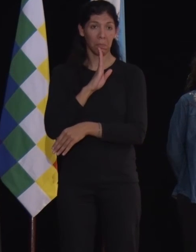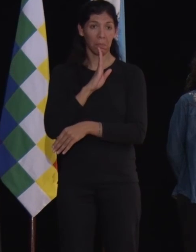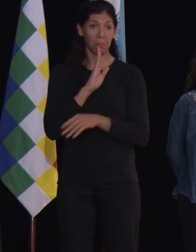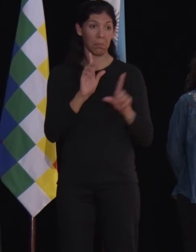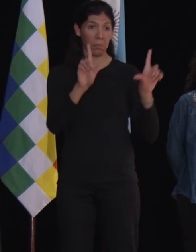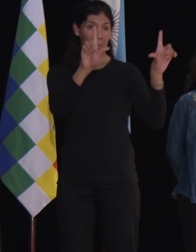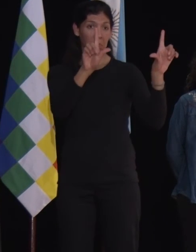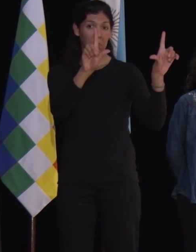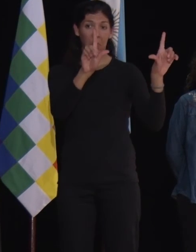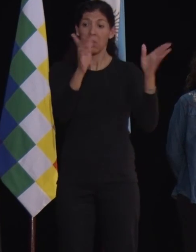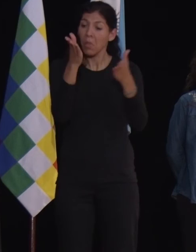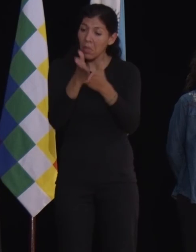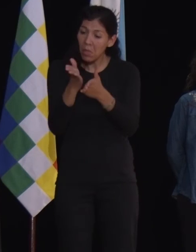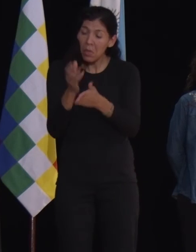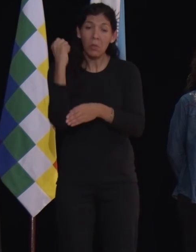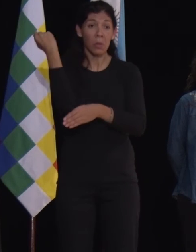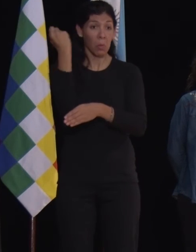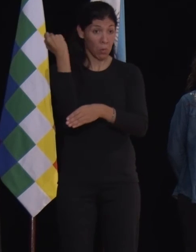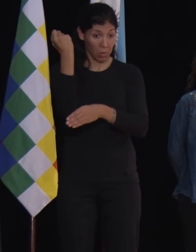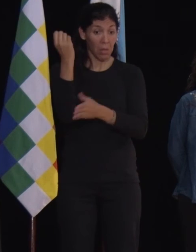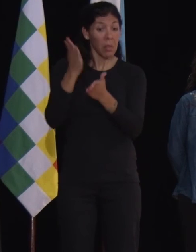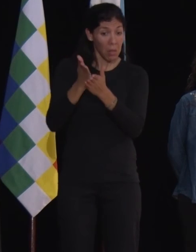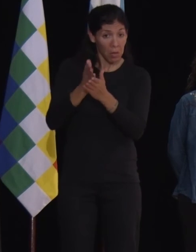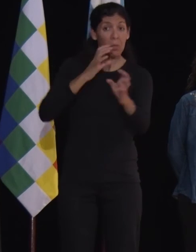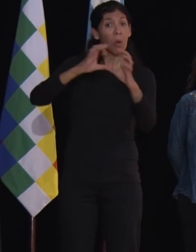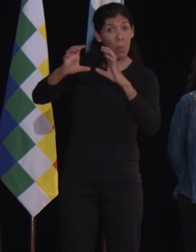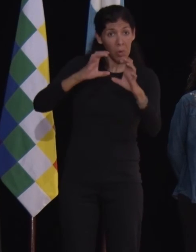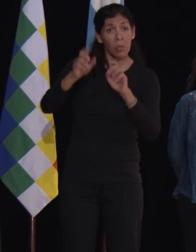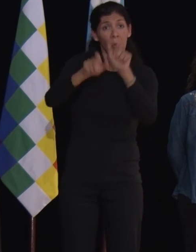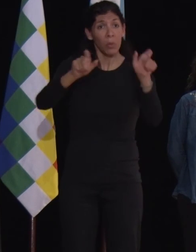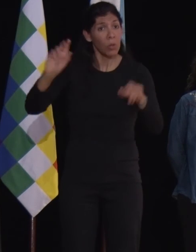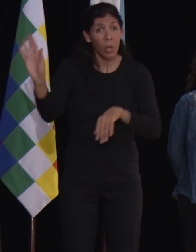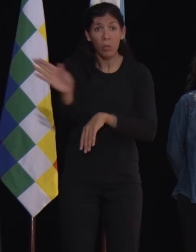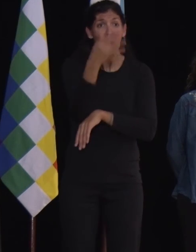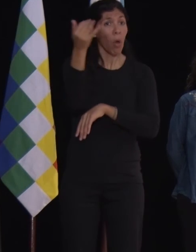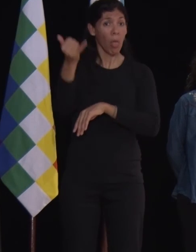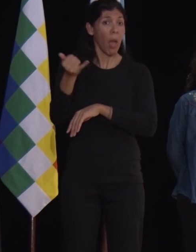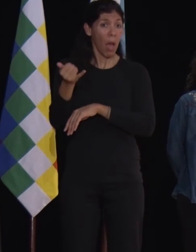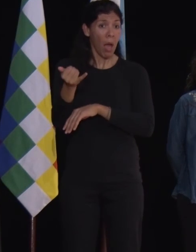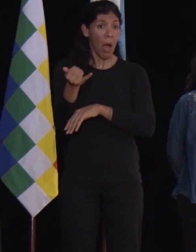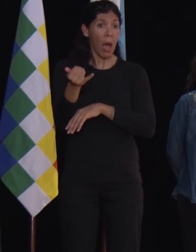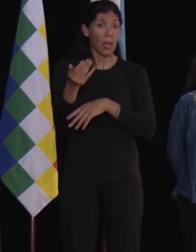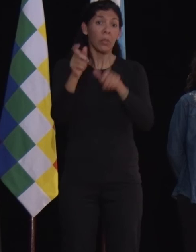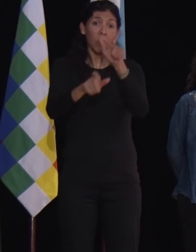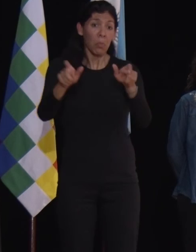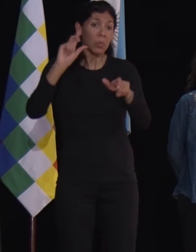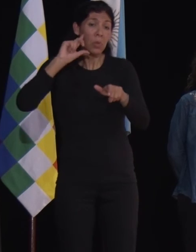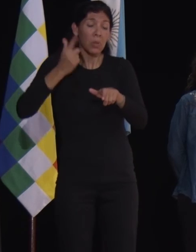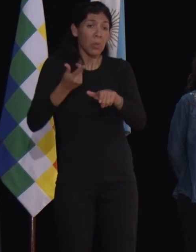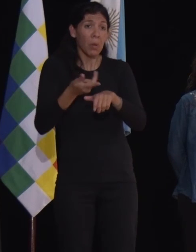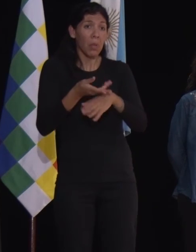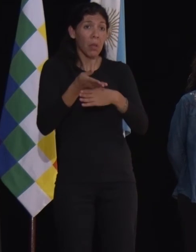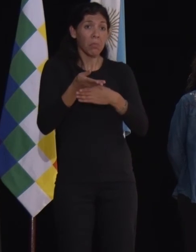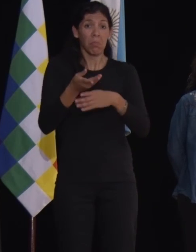queda un derecho tan trascendental como el de la comunicación que tenemos todos los seres humanos para las personas sordas sin cumplir y